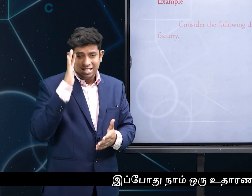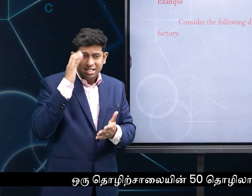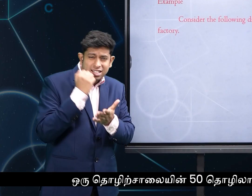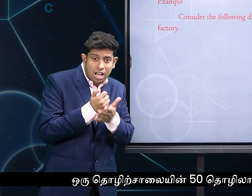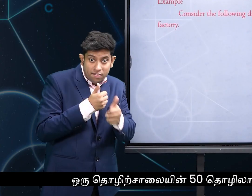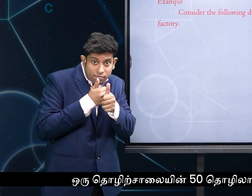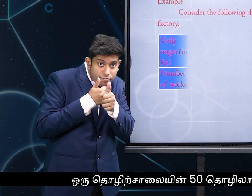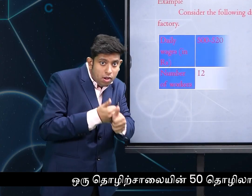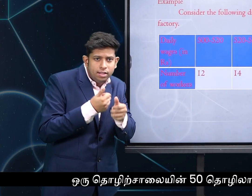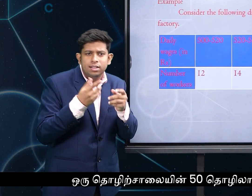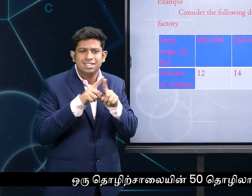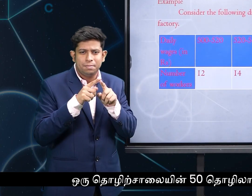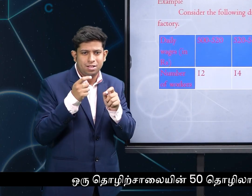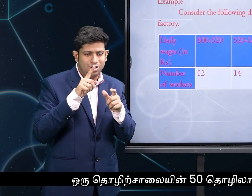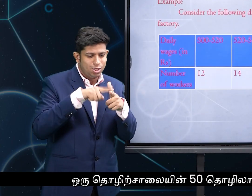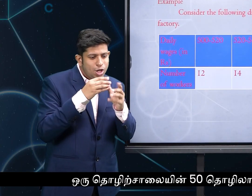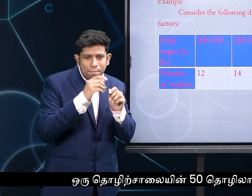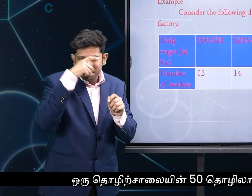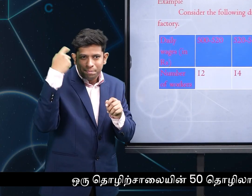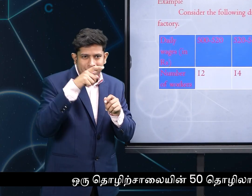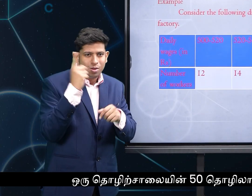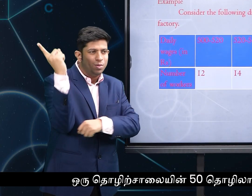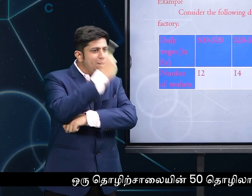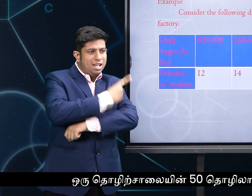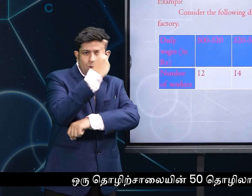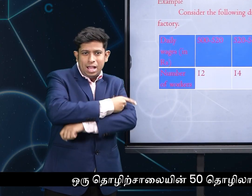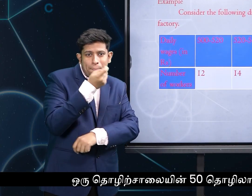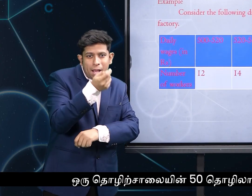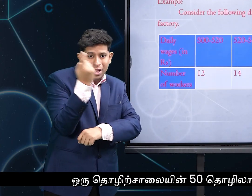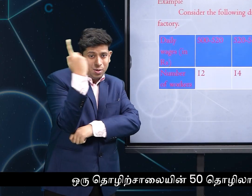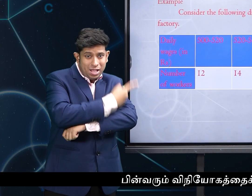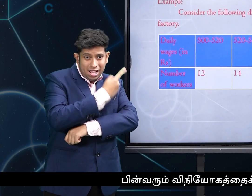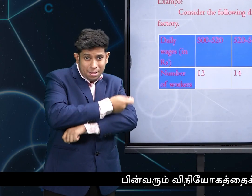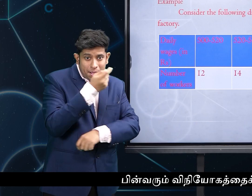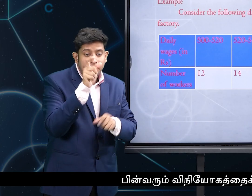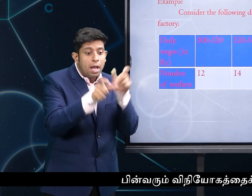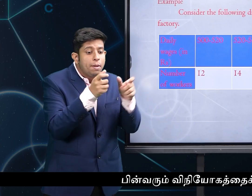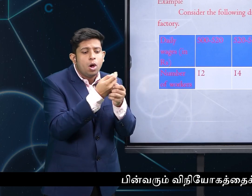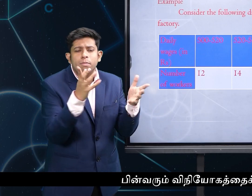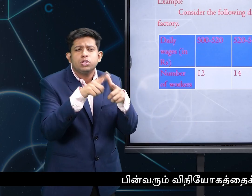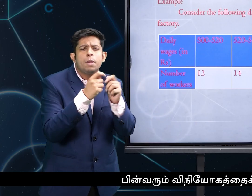ஒரு தொழிற்சாலையின் 50 தொழிலாளர்களின் தினக்கூலியின் பின்வரும் விநியோகத்தை